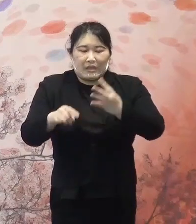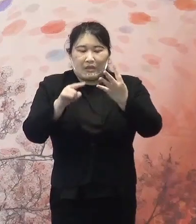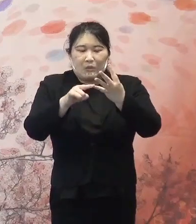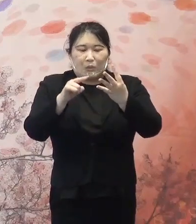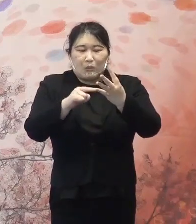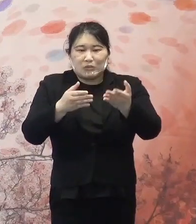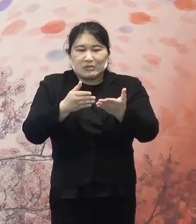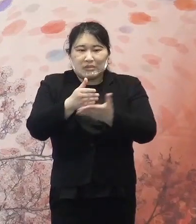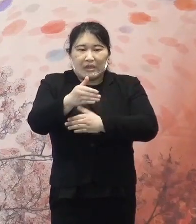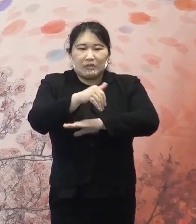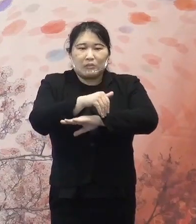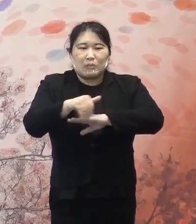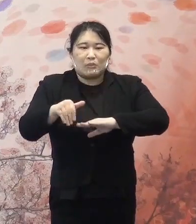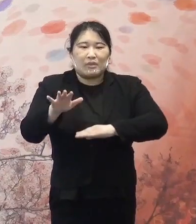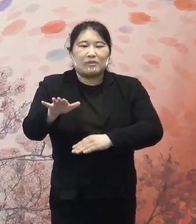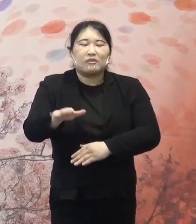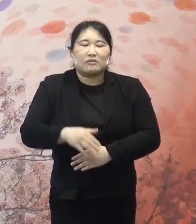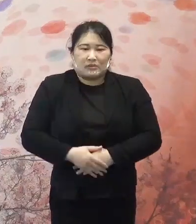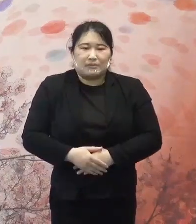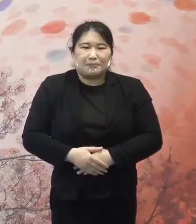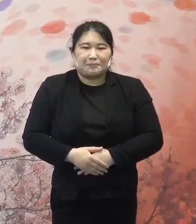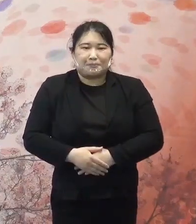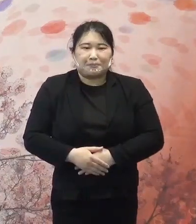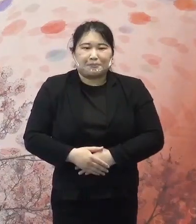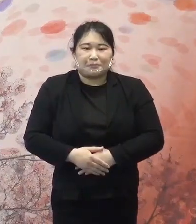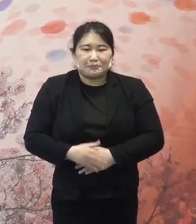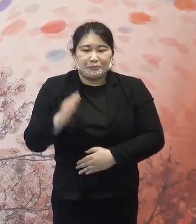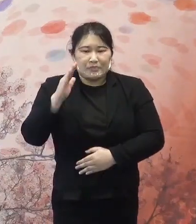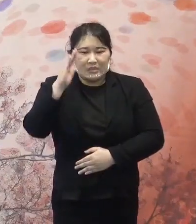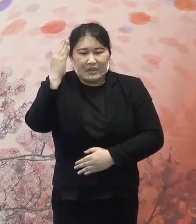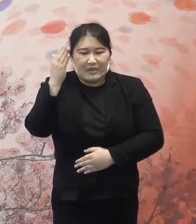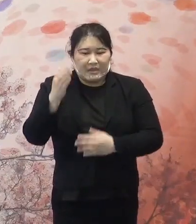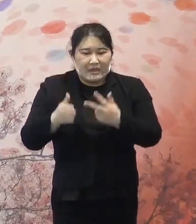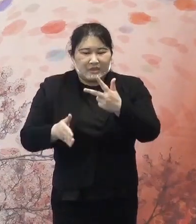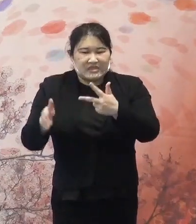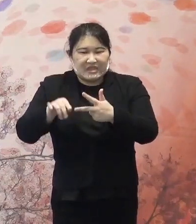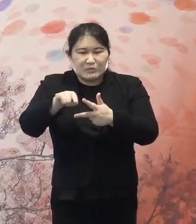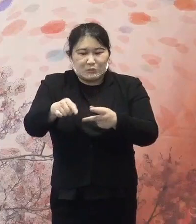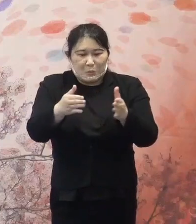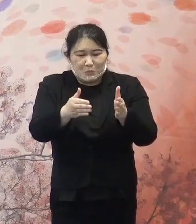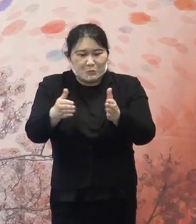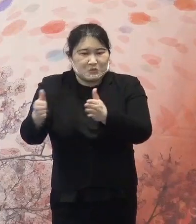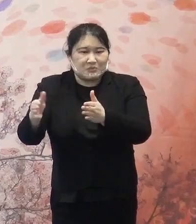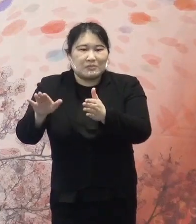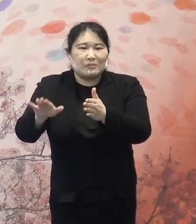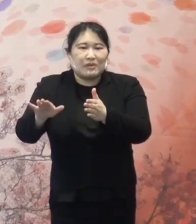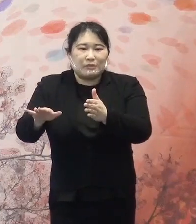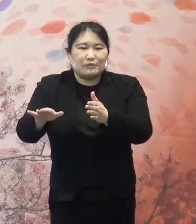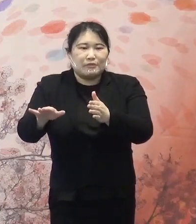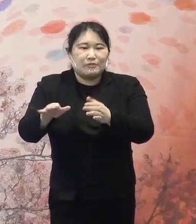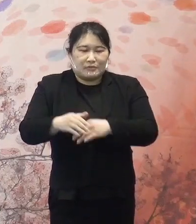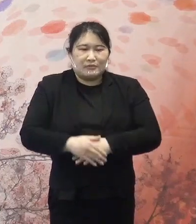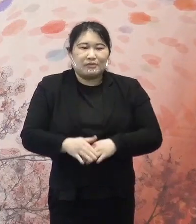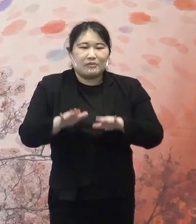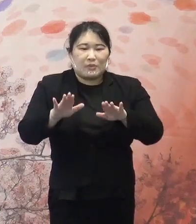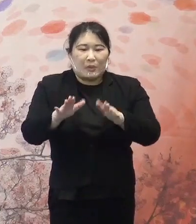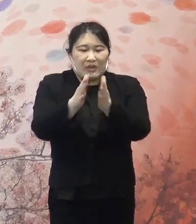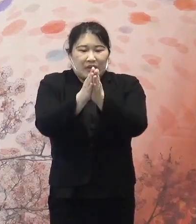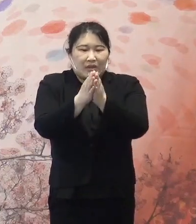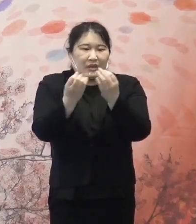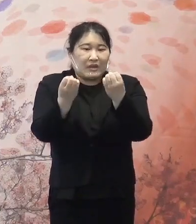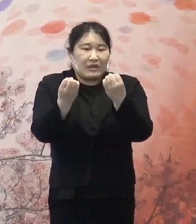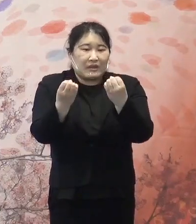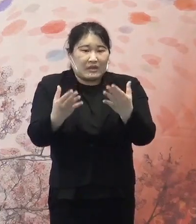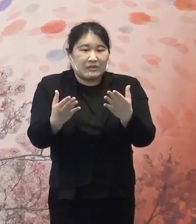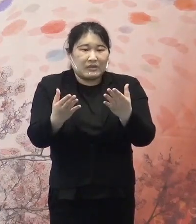スタートする予定でございました。なかなか施設側の準備もございますけれども、やはり今日クラスター新たな高齢